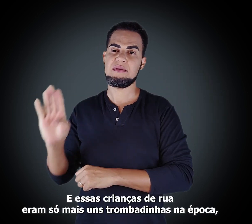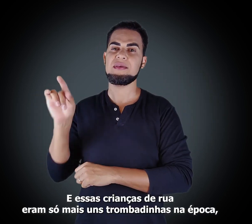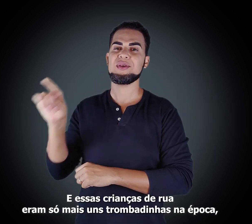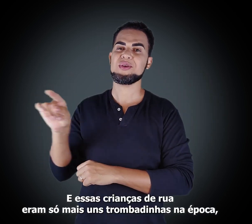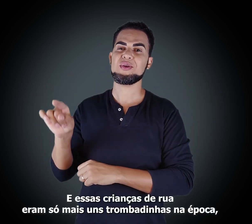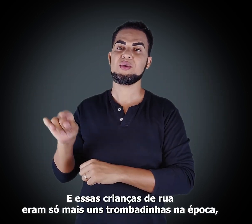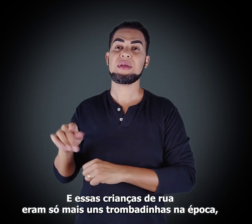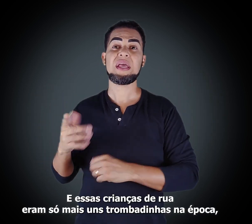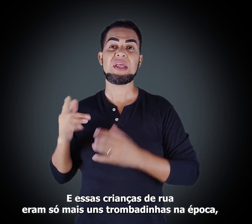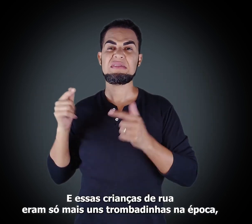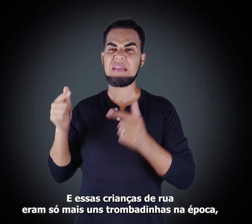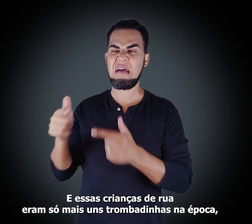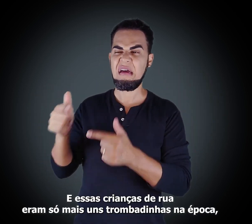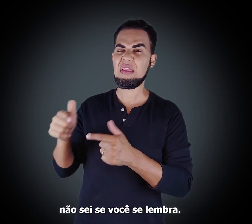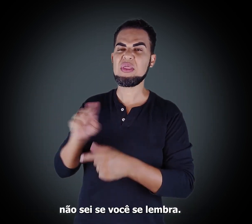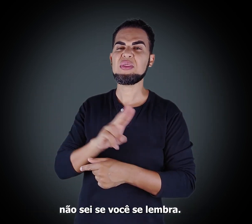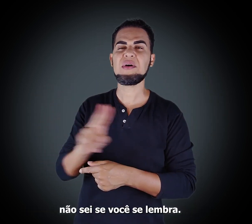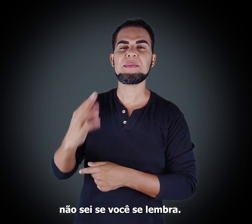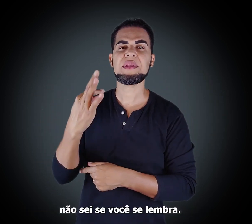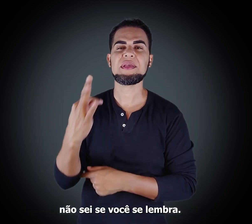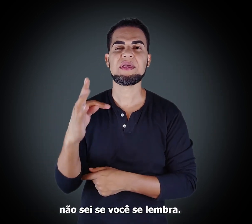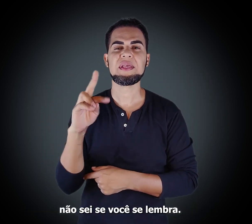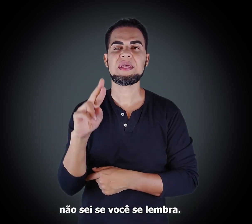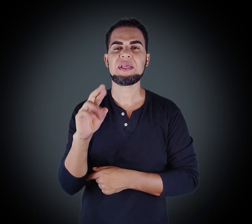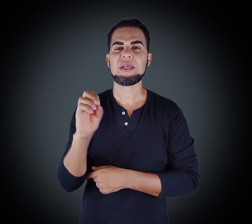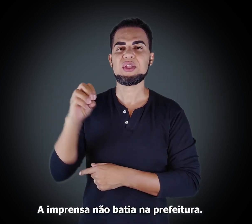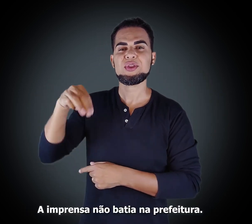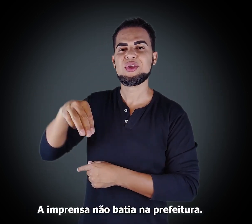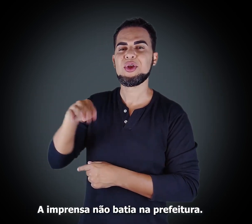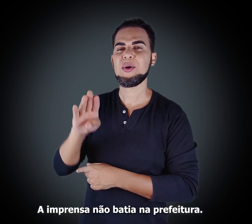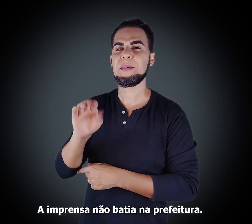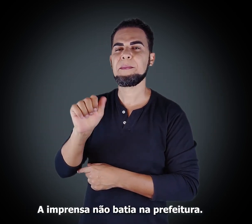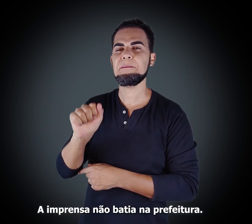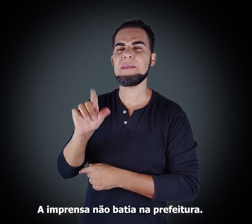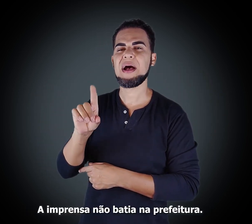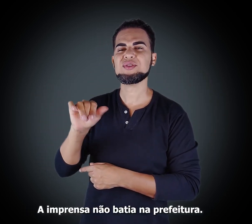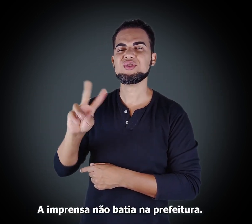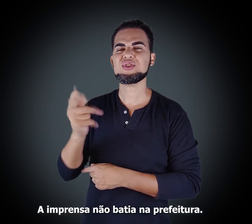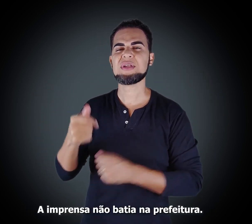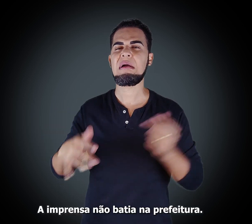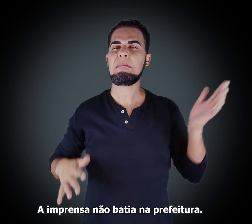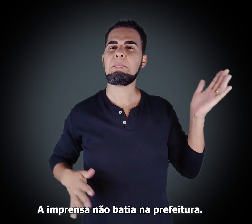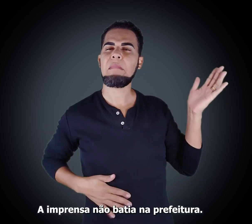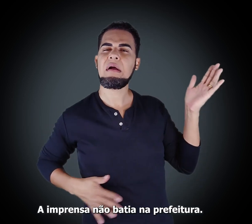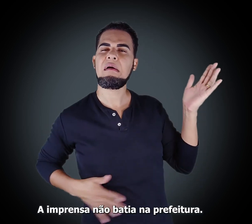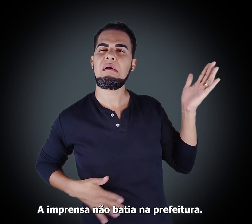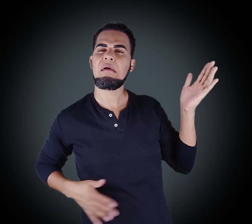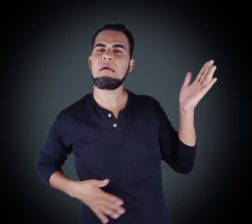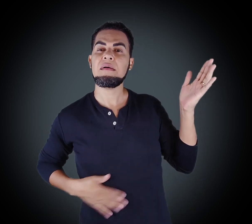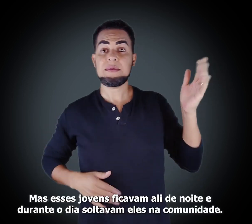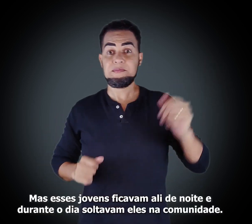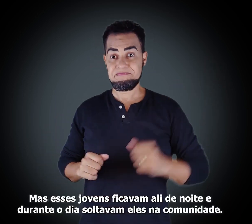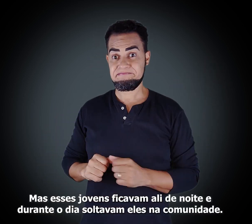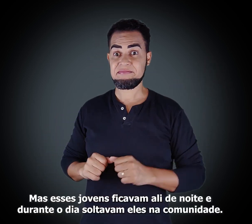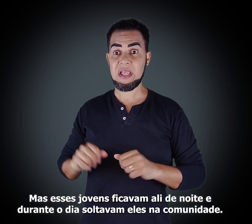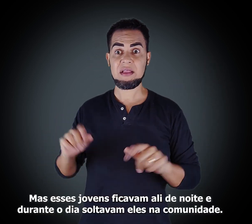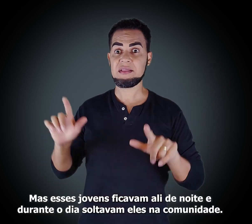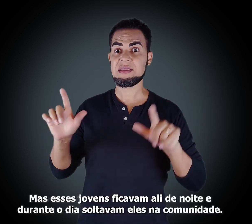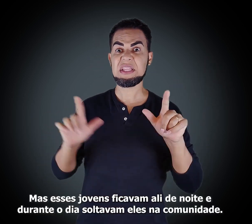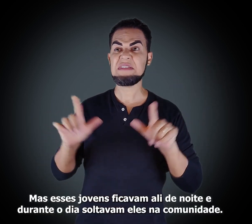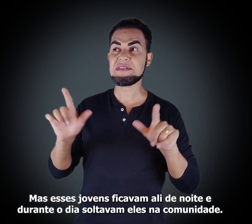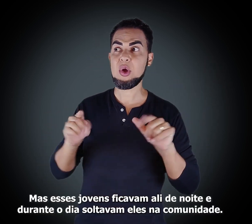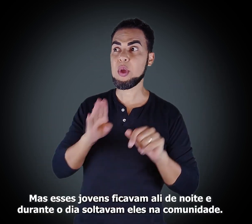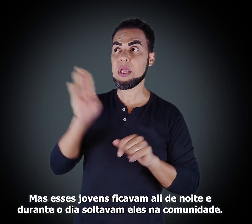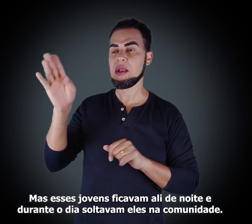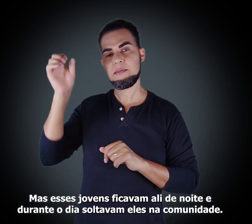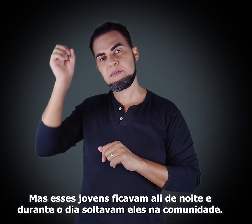de rua eram chamadas de trombadinha na época, não sei se você lembra. A imprensa não batia na prefeitura, mas que esses